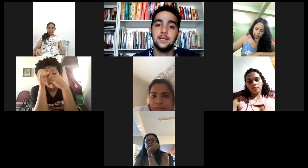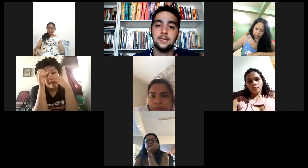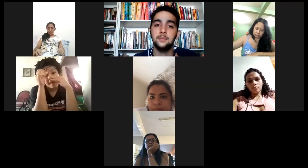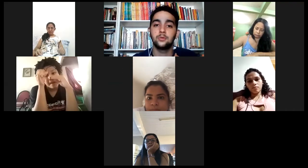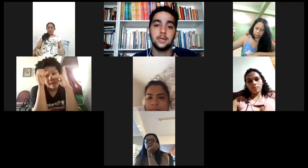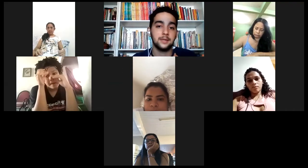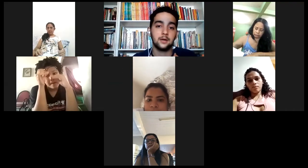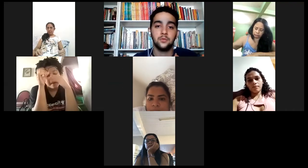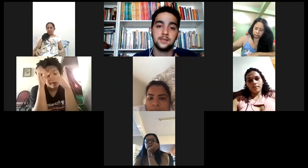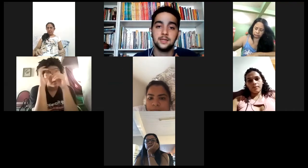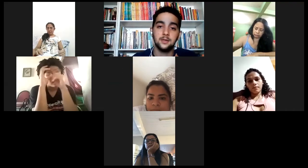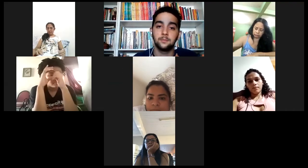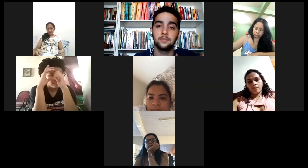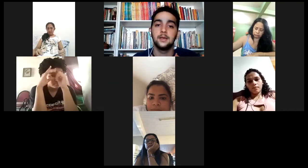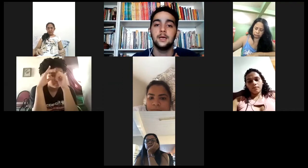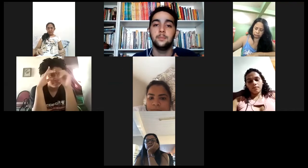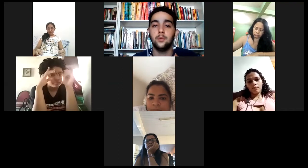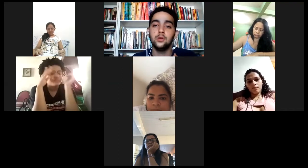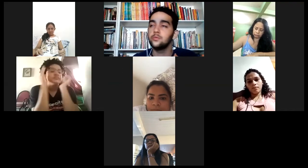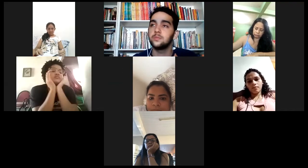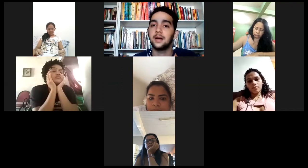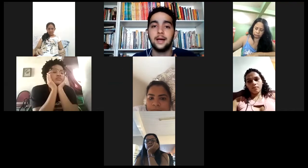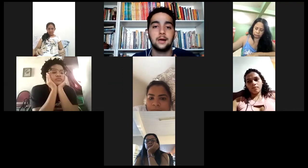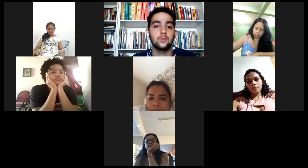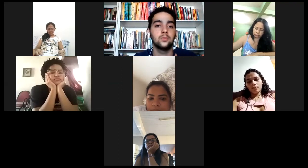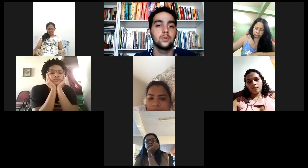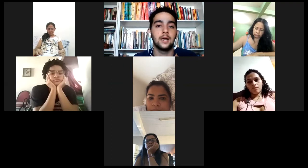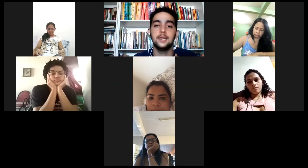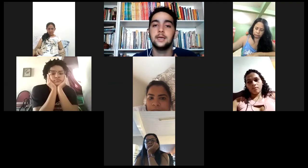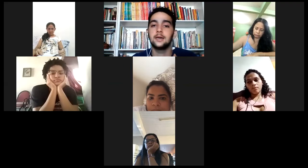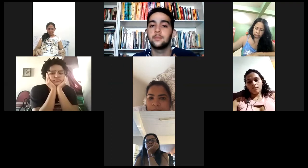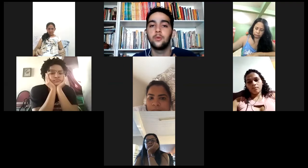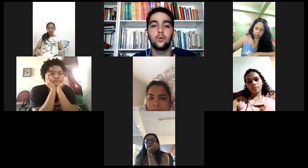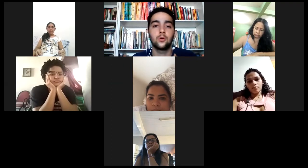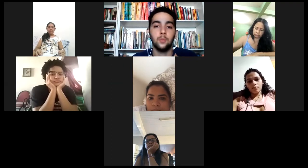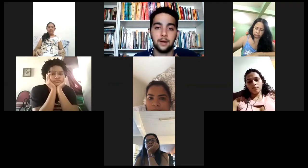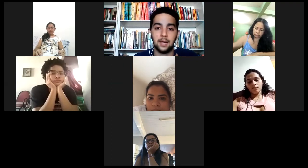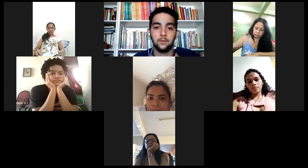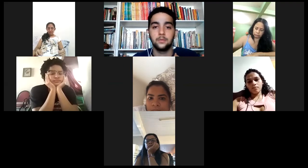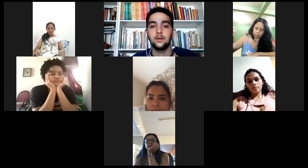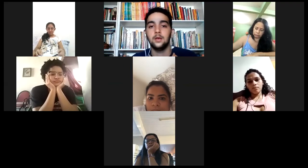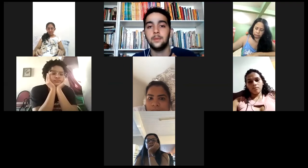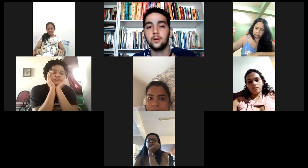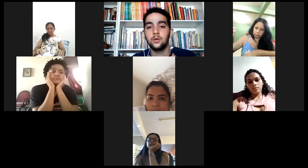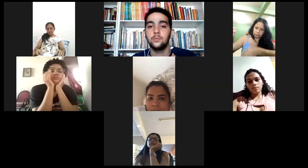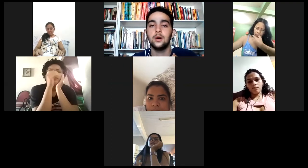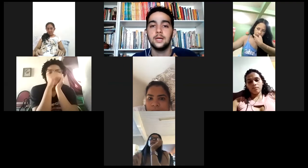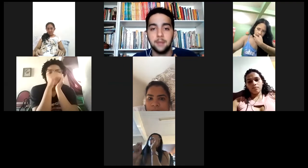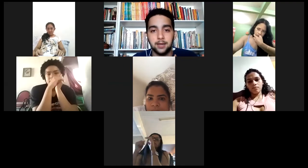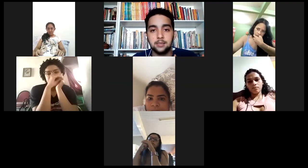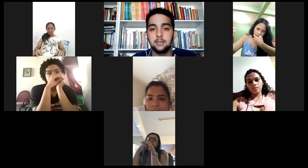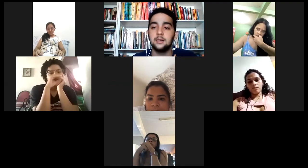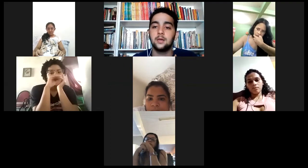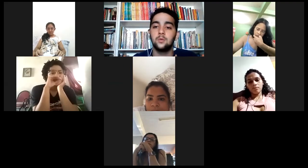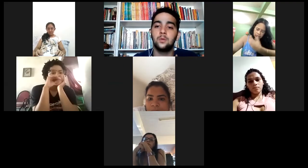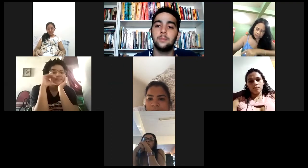palavra que determina o tema da conversação. Hipônimos, macaco, galinha, porco, papagaio. Hiperônimo,